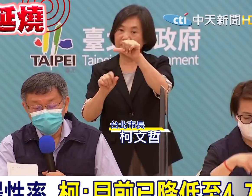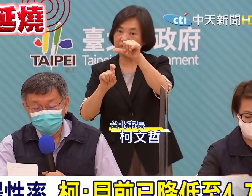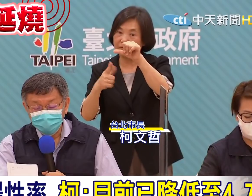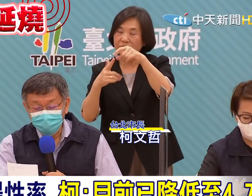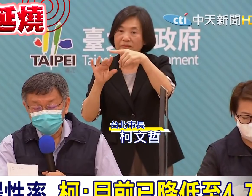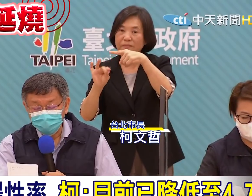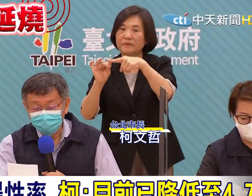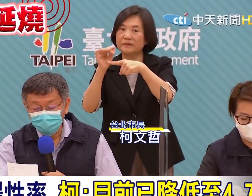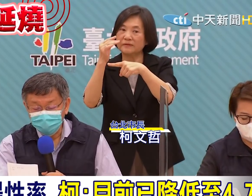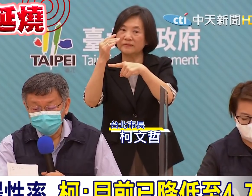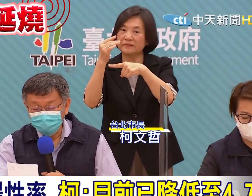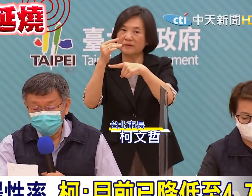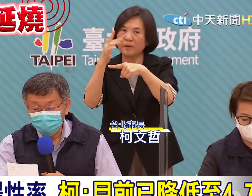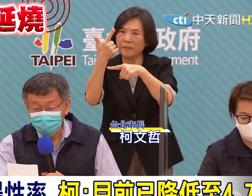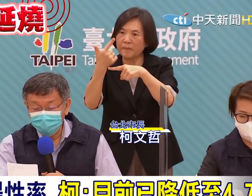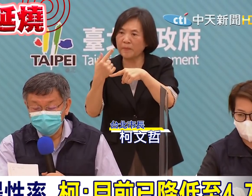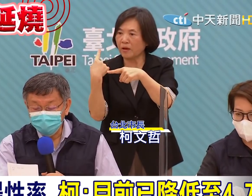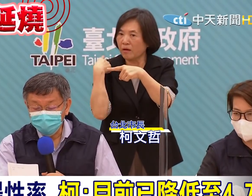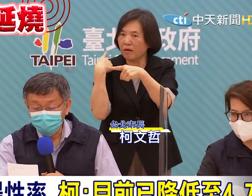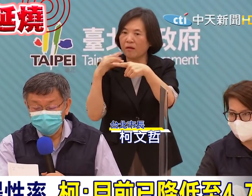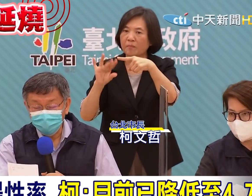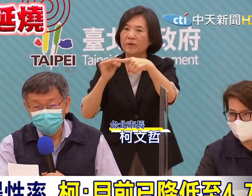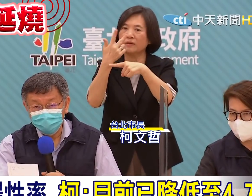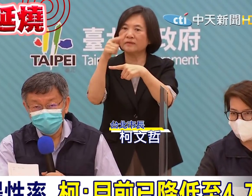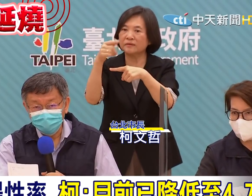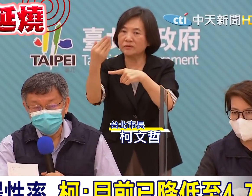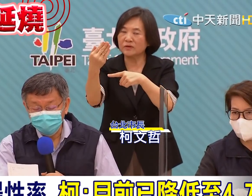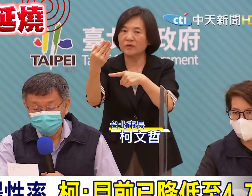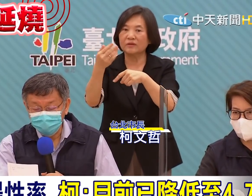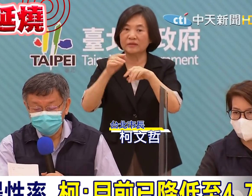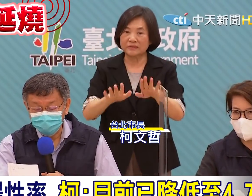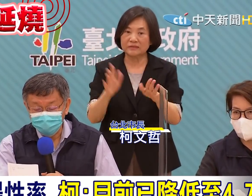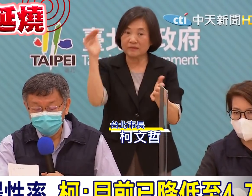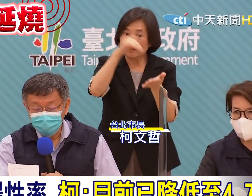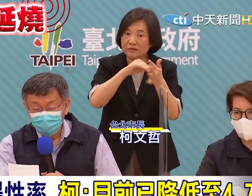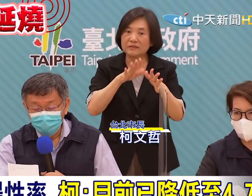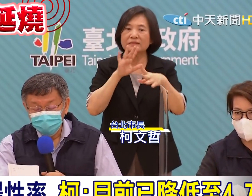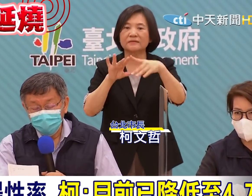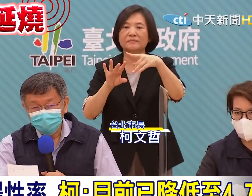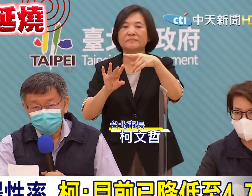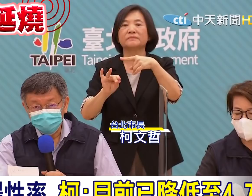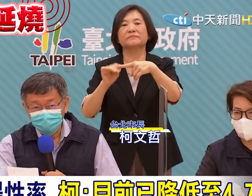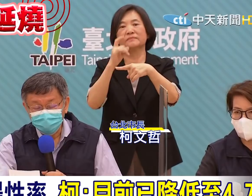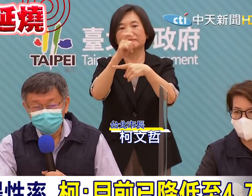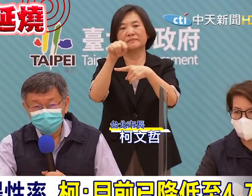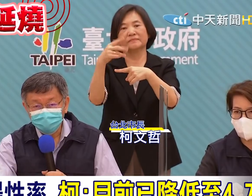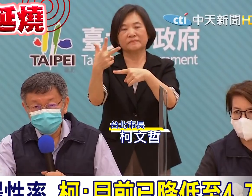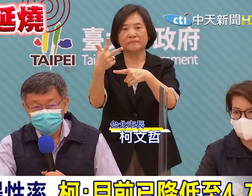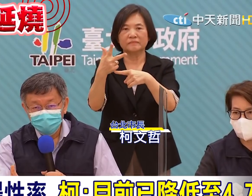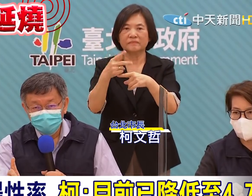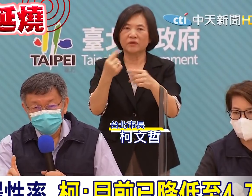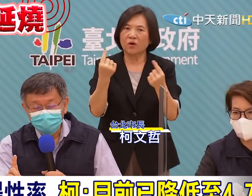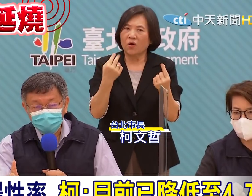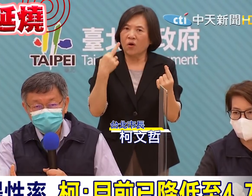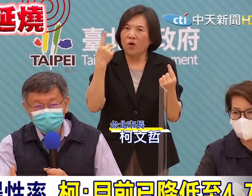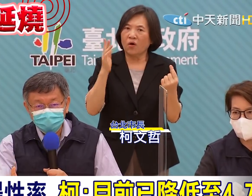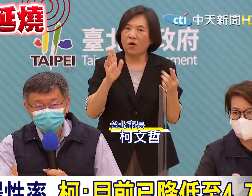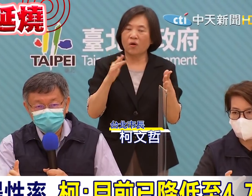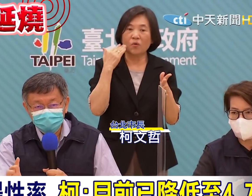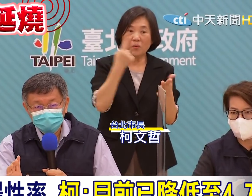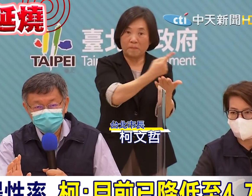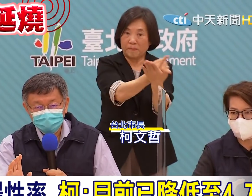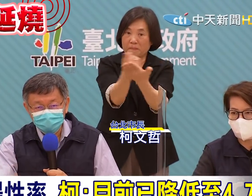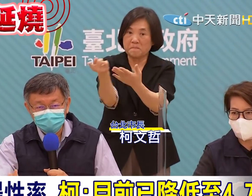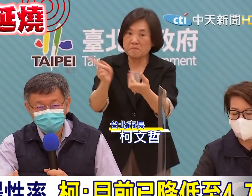候，它已经开始降到 7.9% 了。那今天做到现在是 4.7%。这告诉我们什么？只要大家